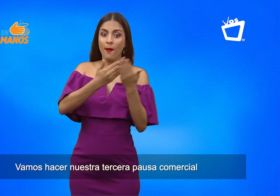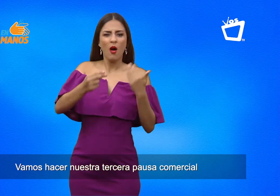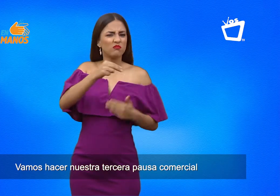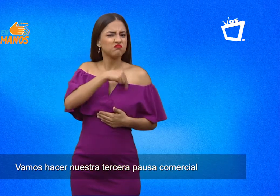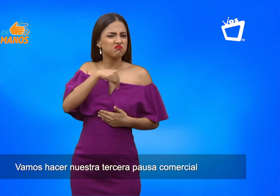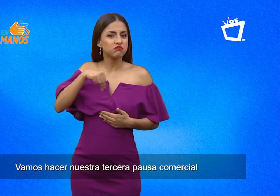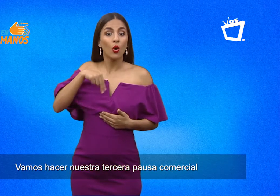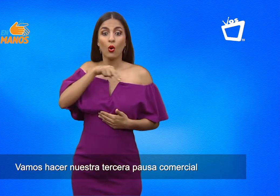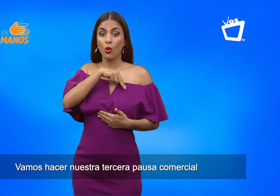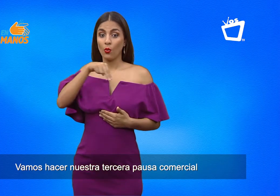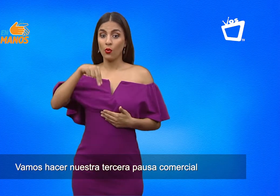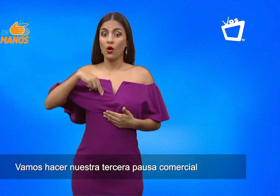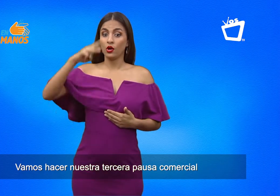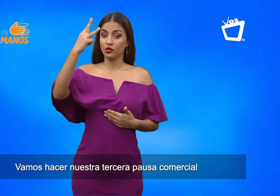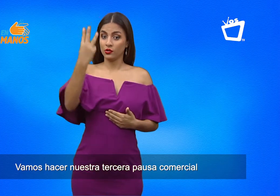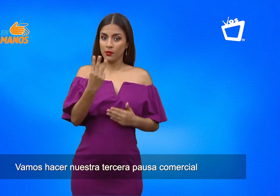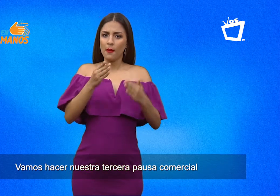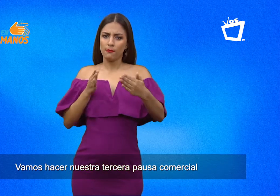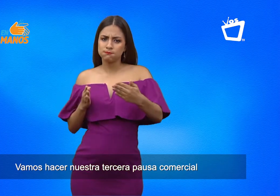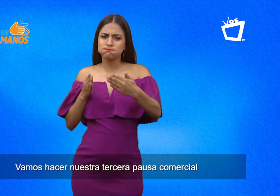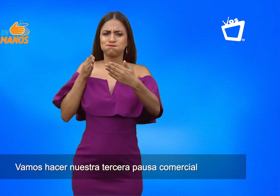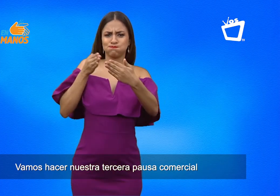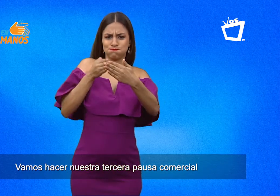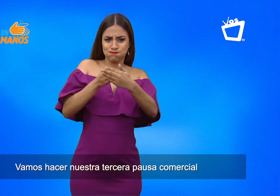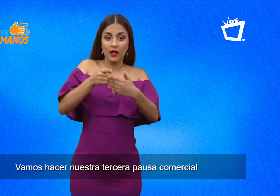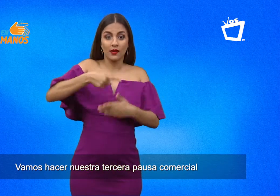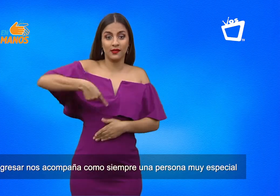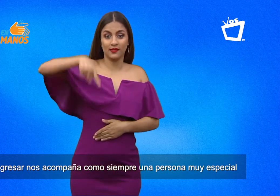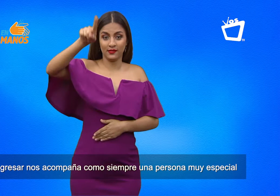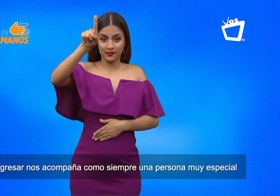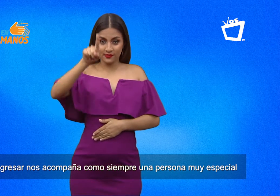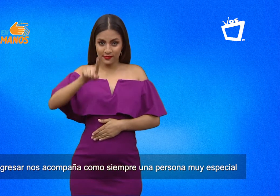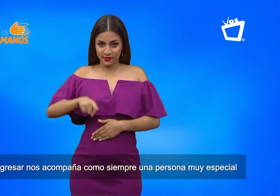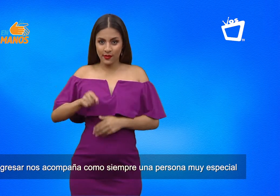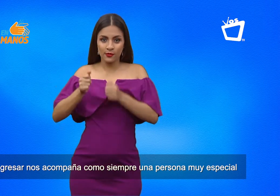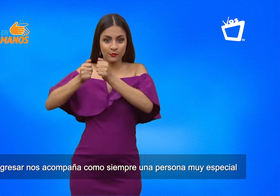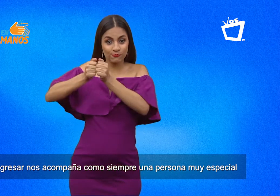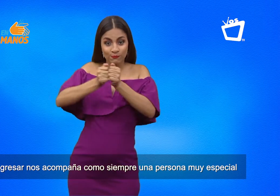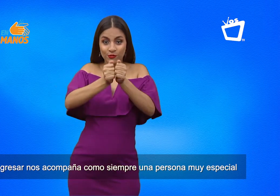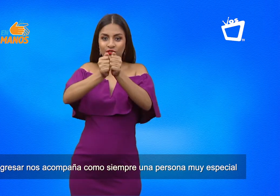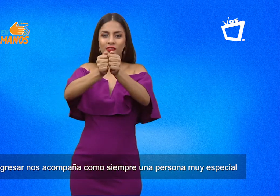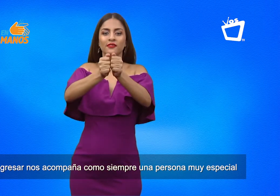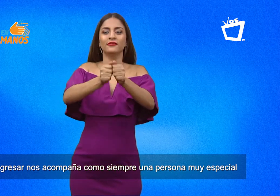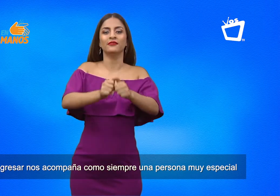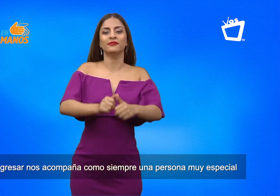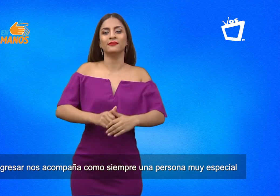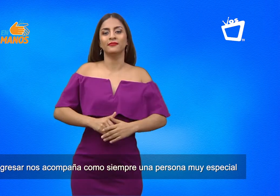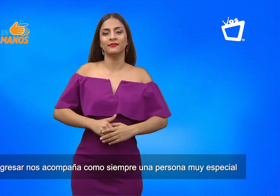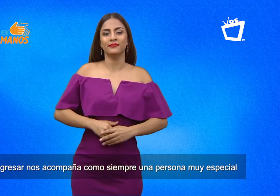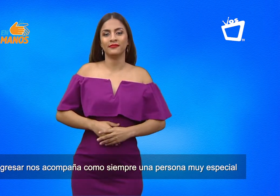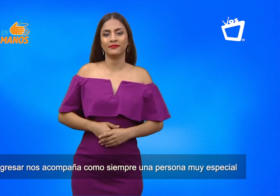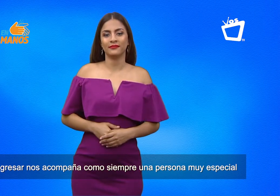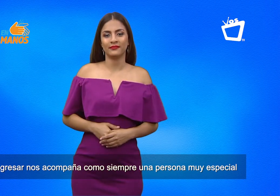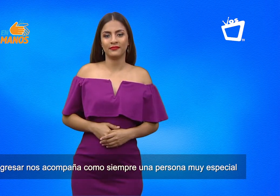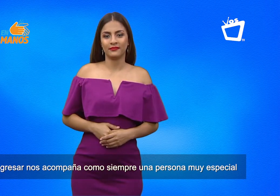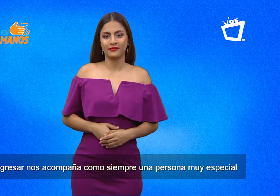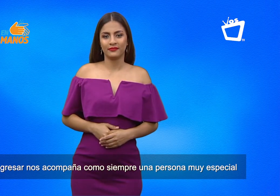vamos a hacer nuestra tercera pausa comercial y al regresar nos acompaña como siempre una persona muy especial